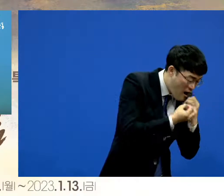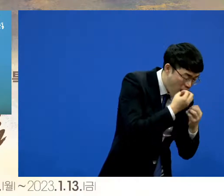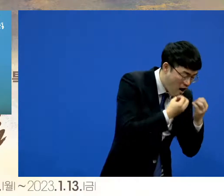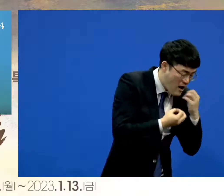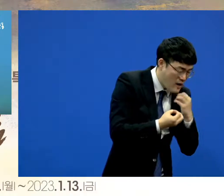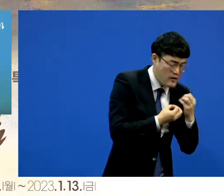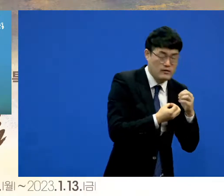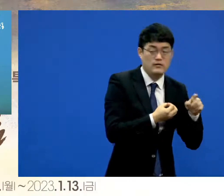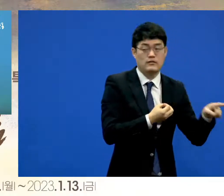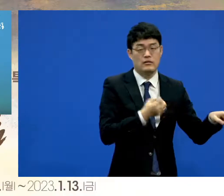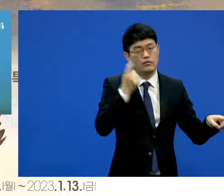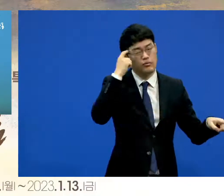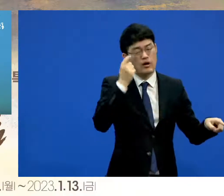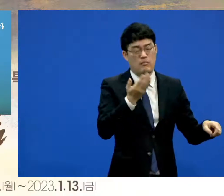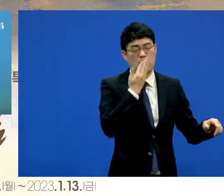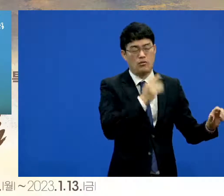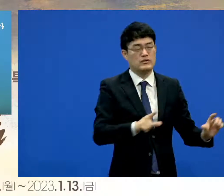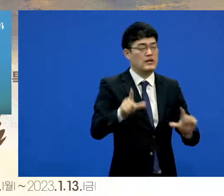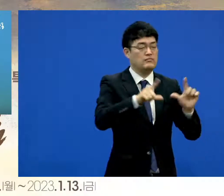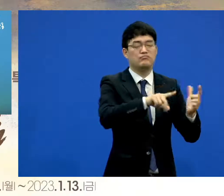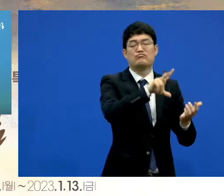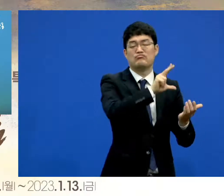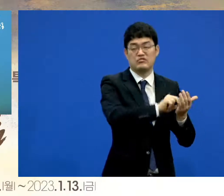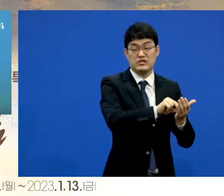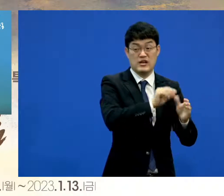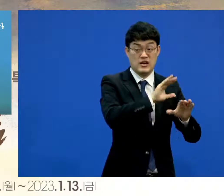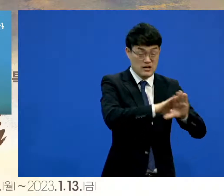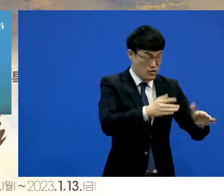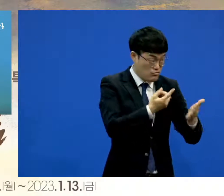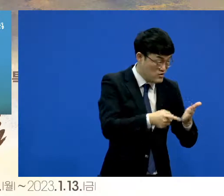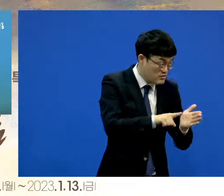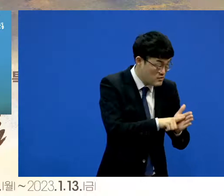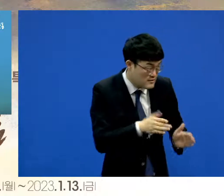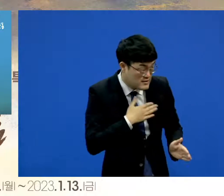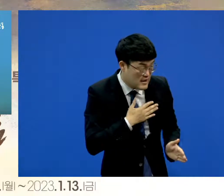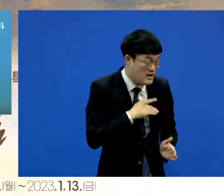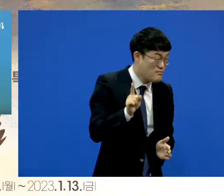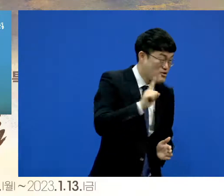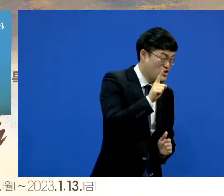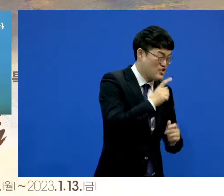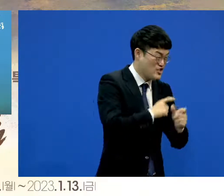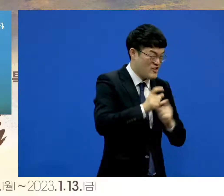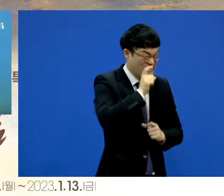먹고 사는 문제만 해결된다면 나는 어디든 갈 수 있다.